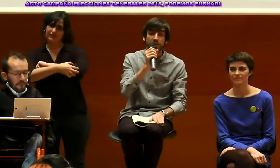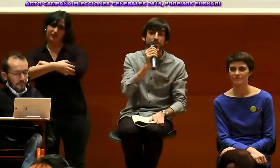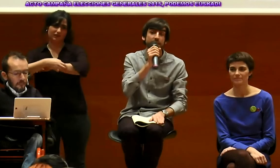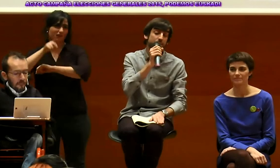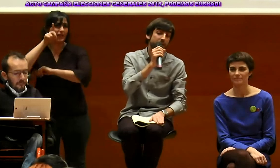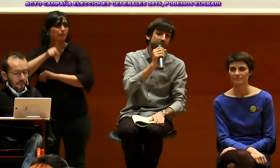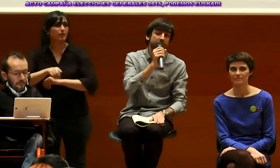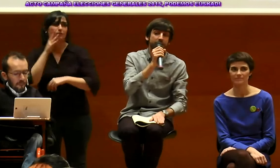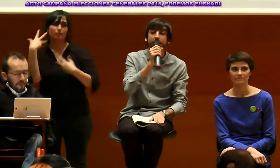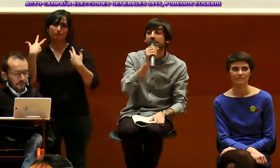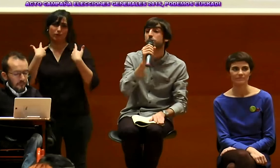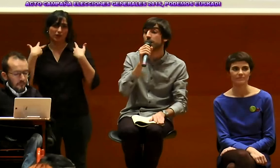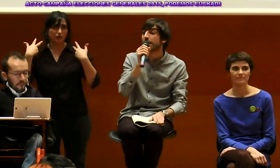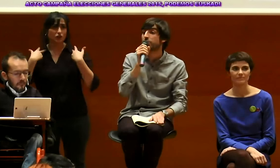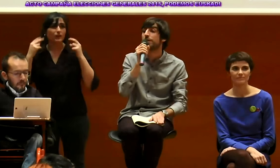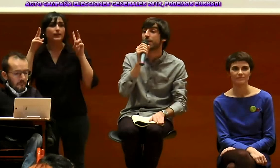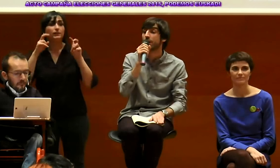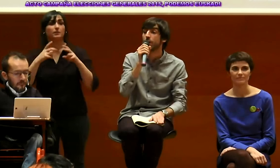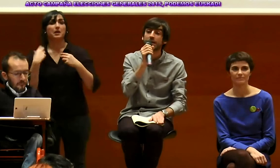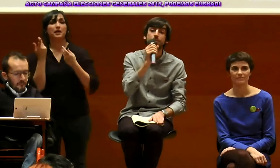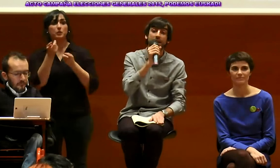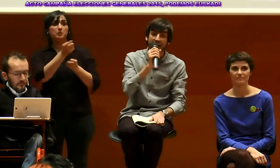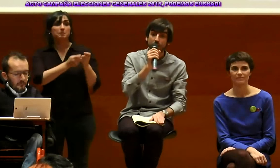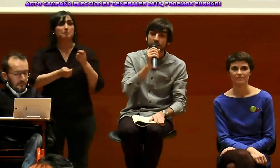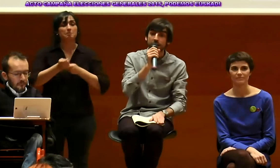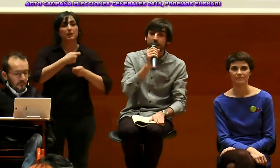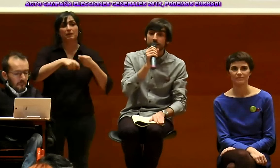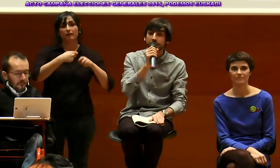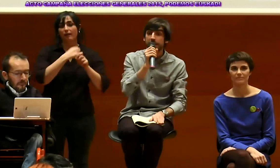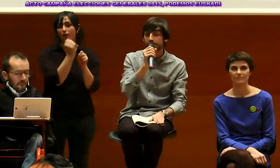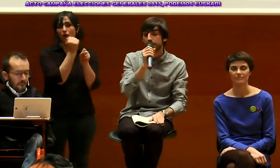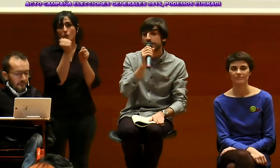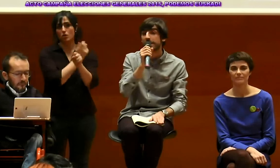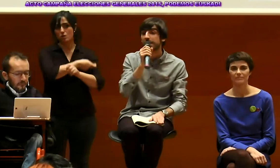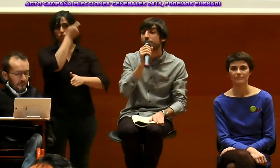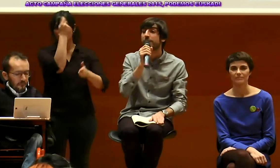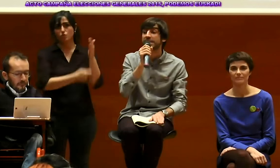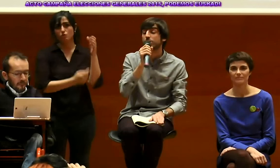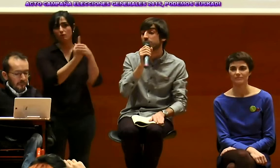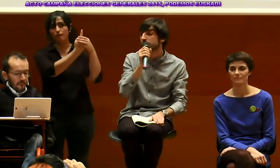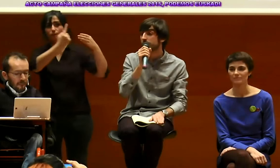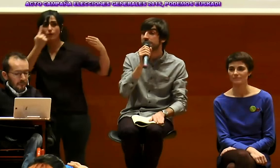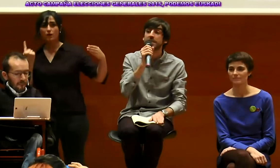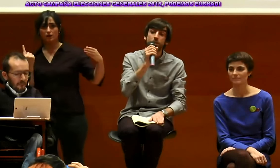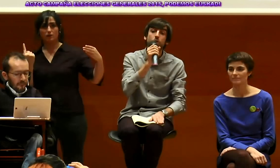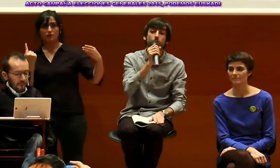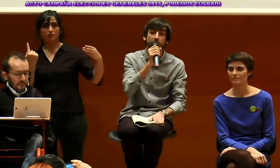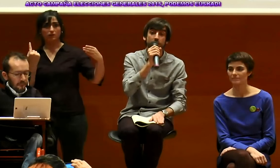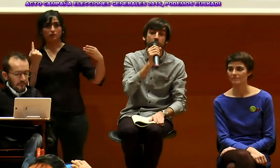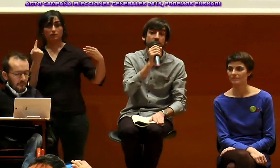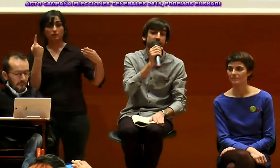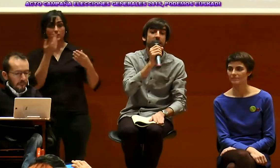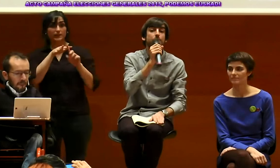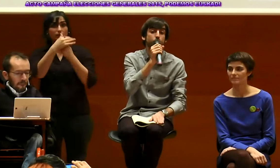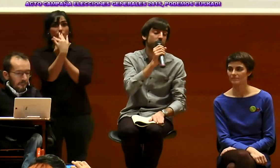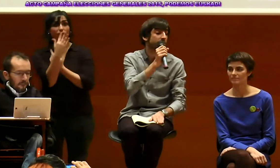sufrido precisamente la experiencia de quedarse descolgadas de un mercado laboral implacable y tener que afrontar esa situación sin un gobierno